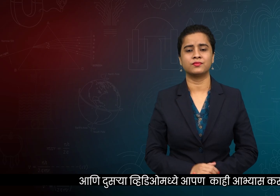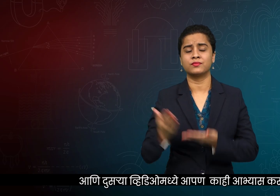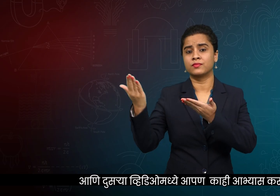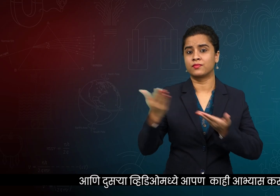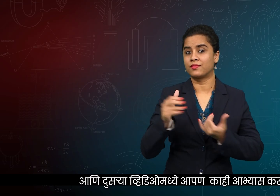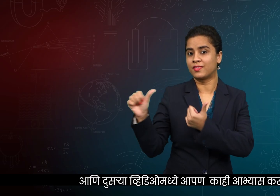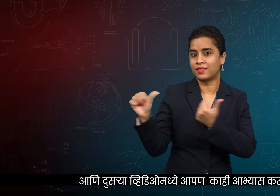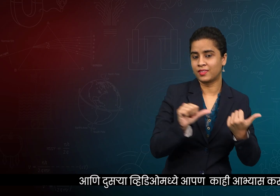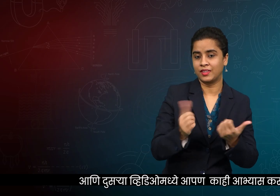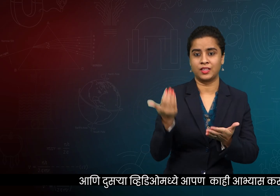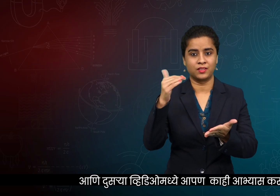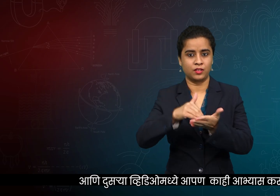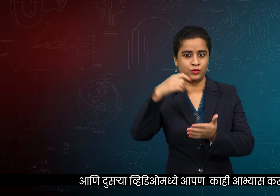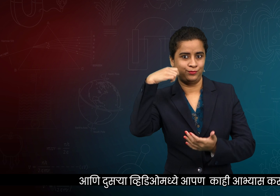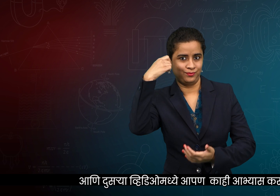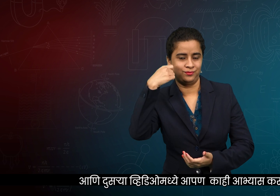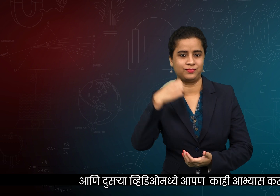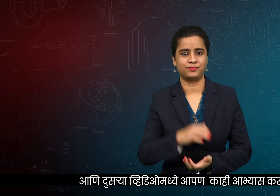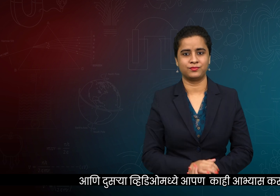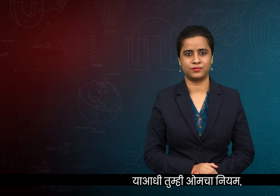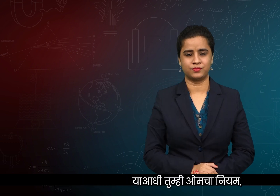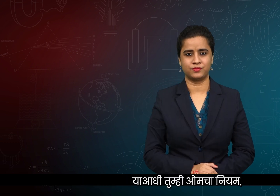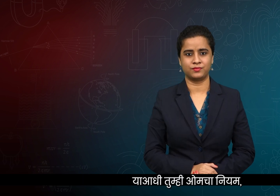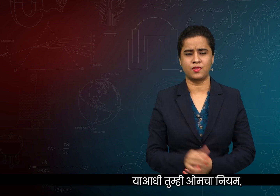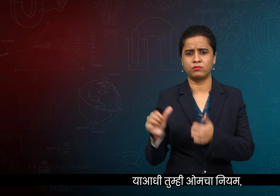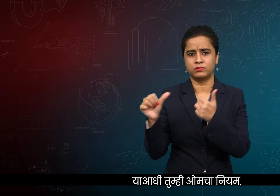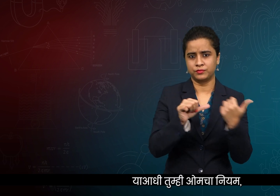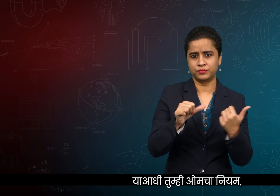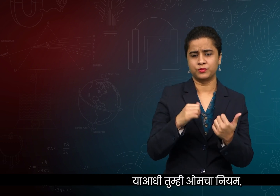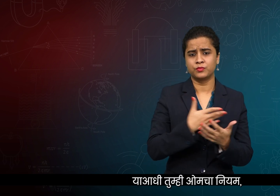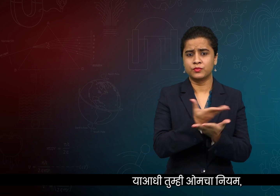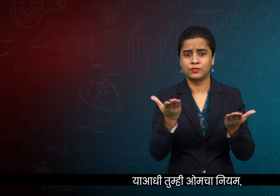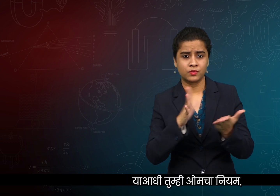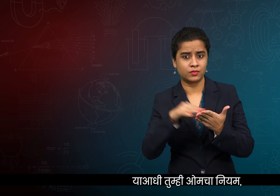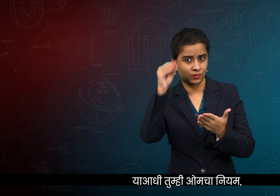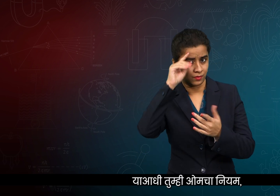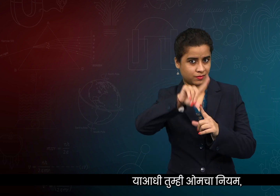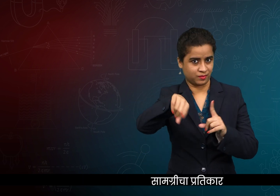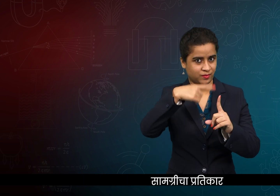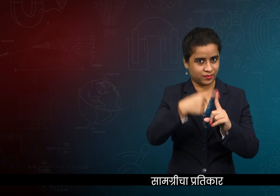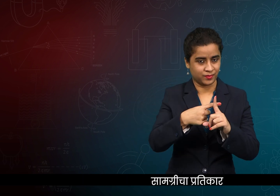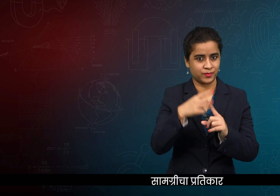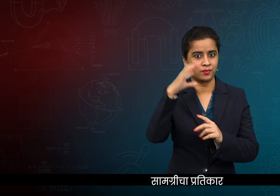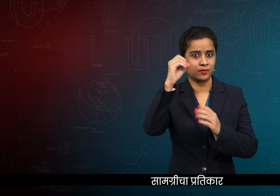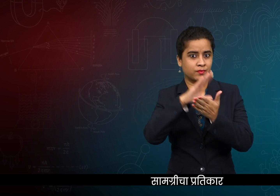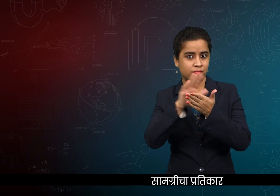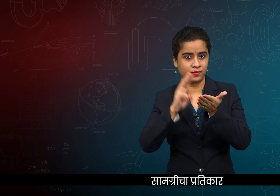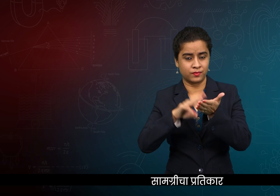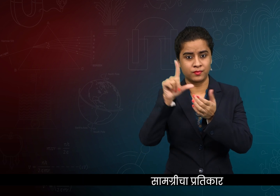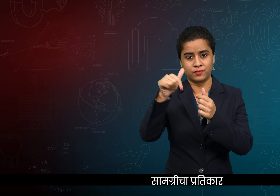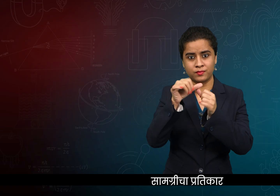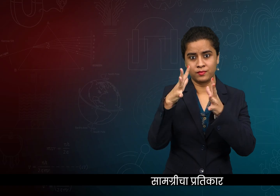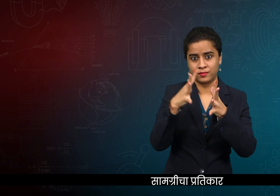आणि दुसऱ्या व्हिडिओमध्ये आपण काही अभ्यास करूया. याआधी तुम्ही ओमचा नियम, सामग्रीचा प्रतिकार